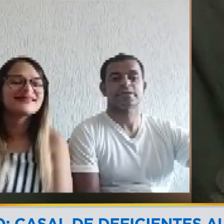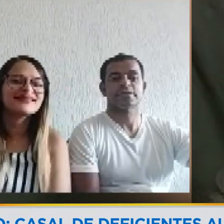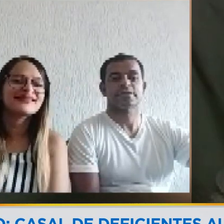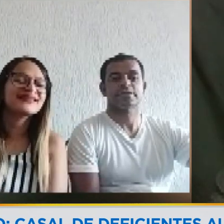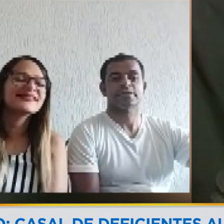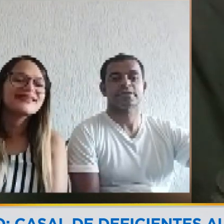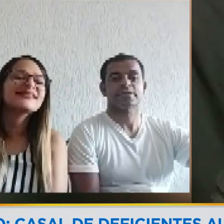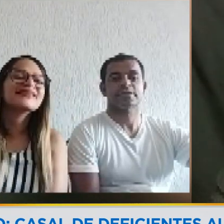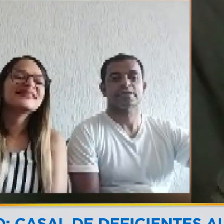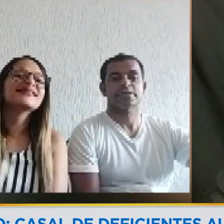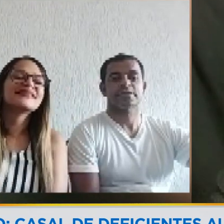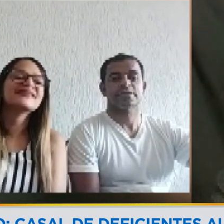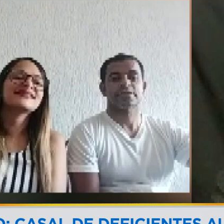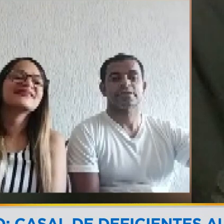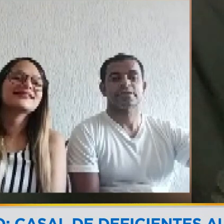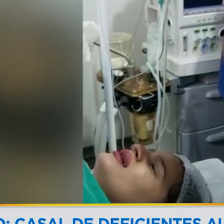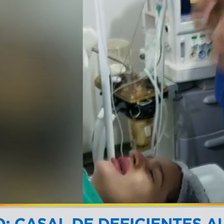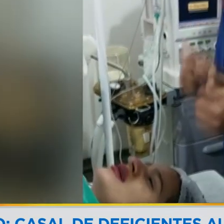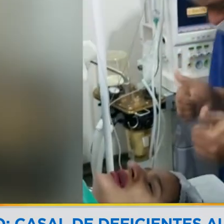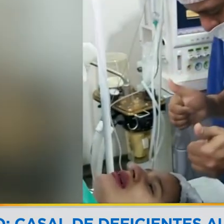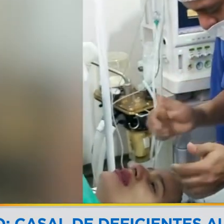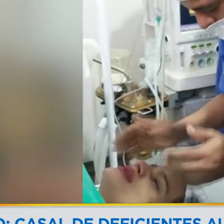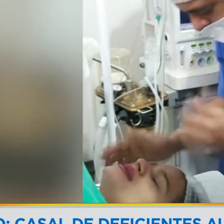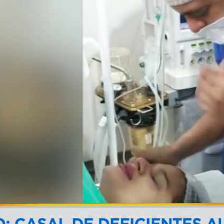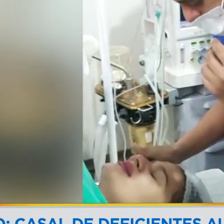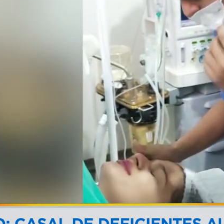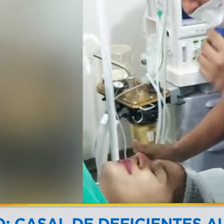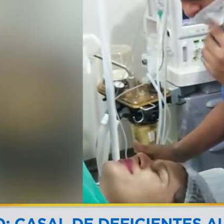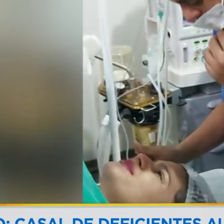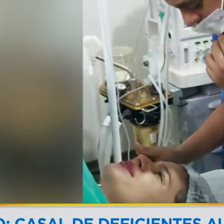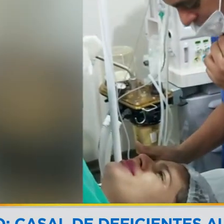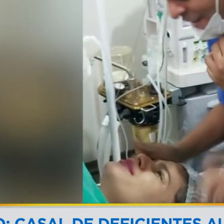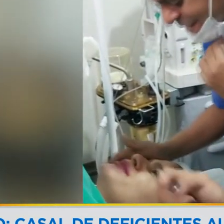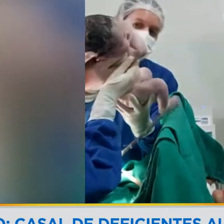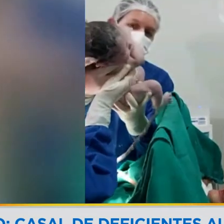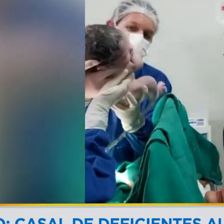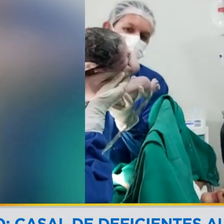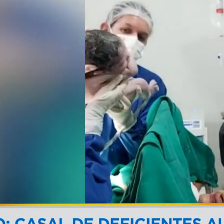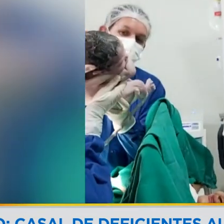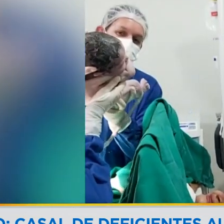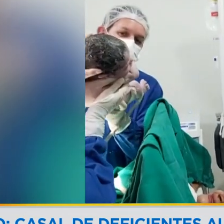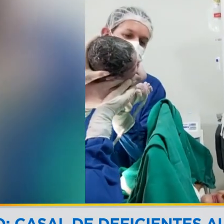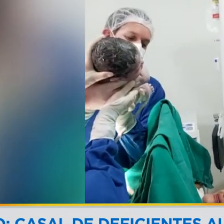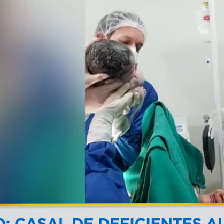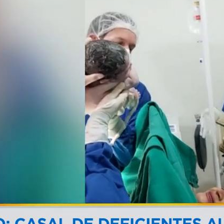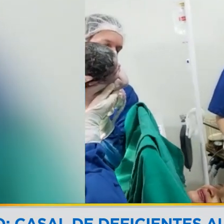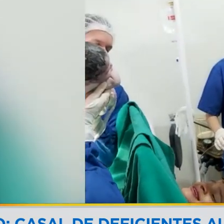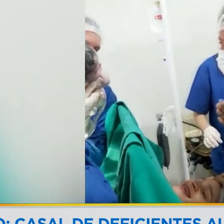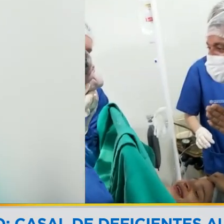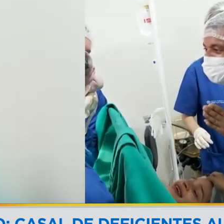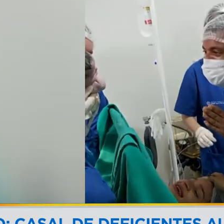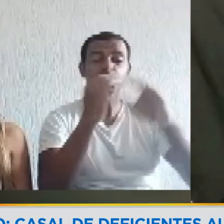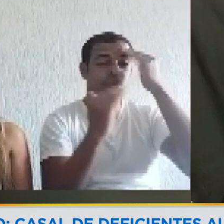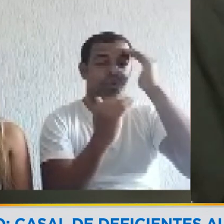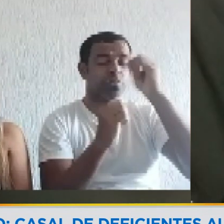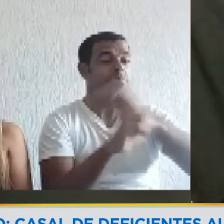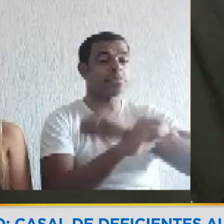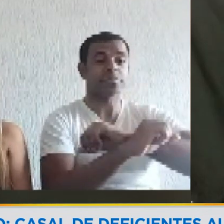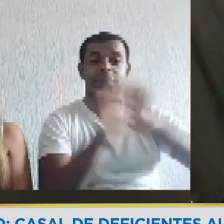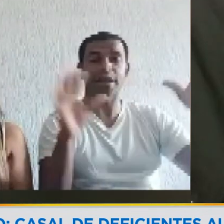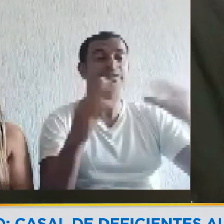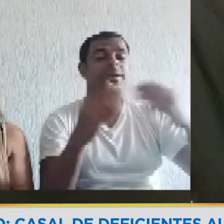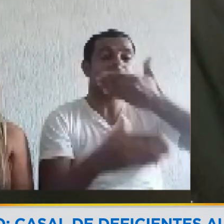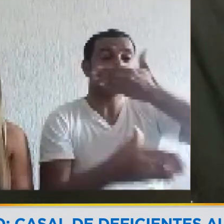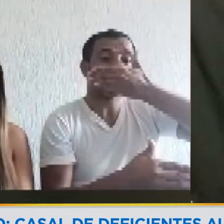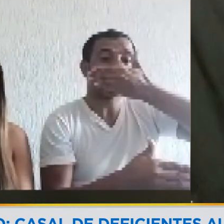E também muito emocionada nesse momento. Edinaldo conta que na hora do parto sentiu dificuldade na comunicação. A comunicação